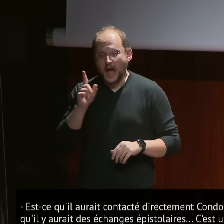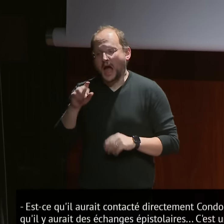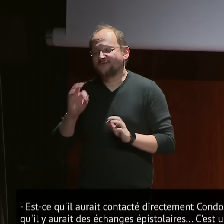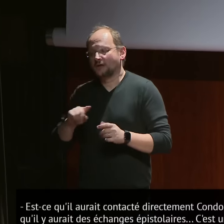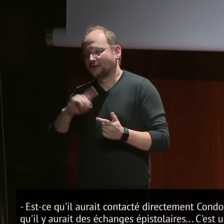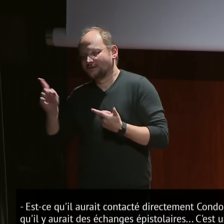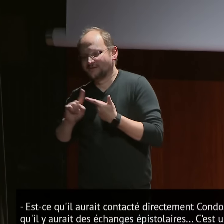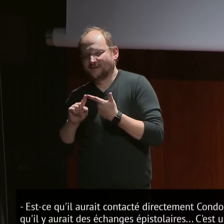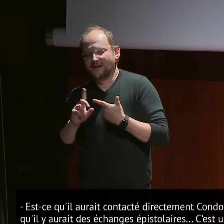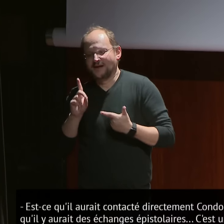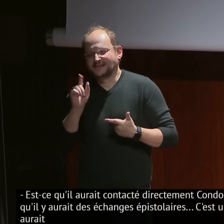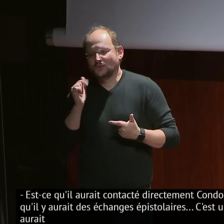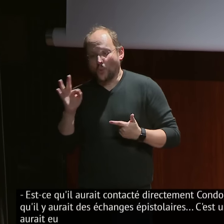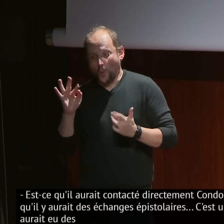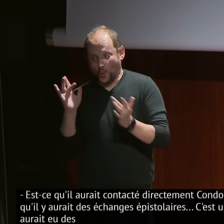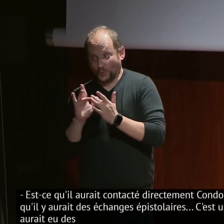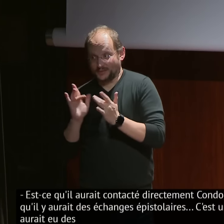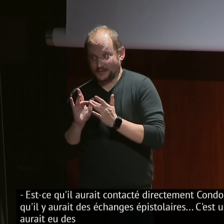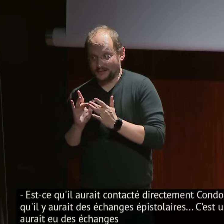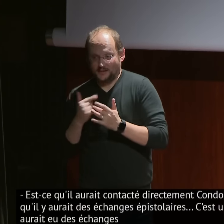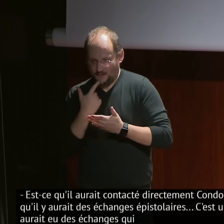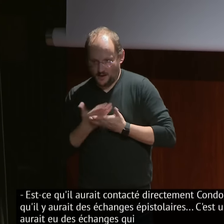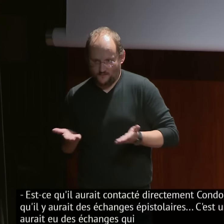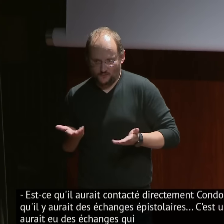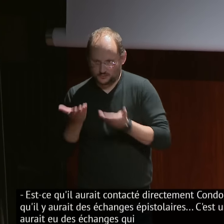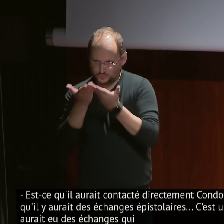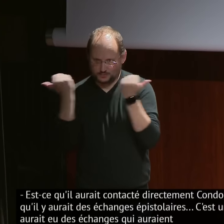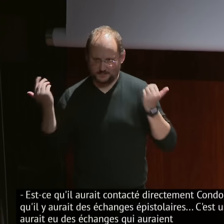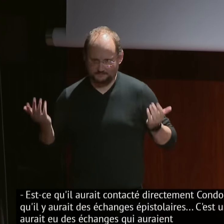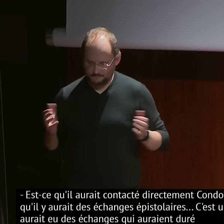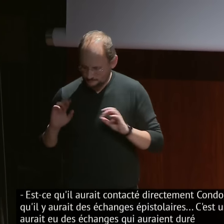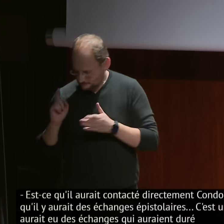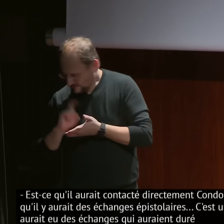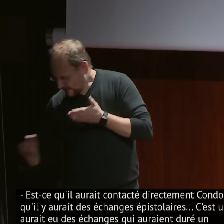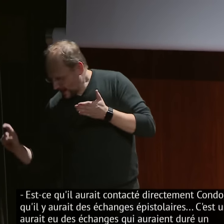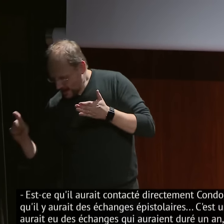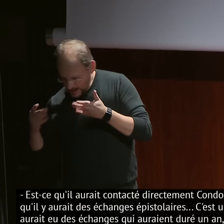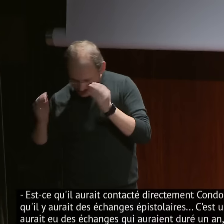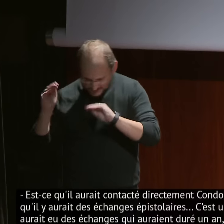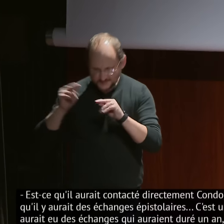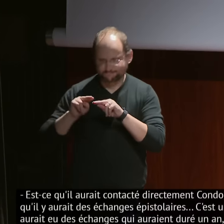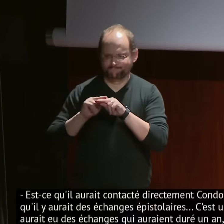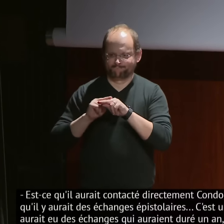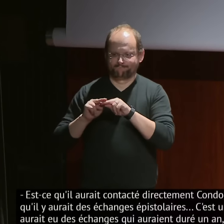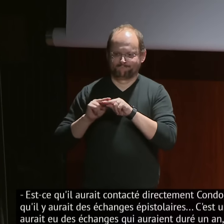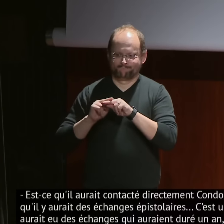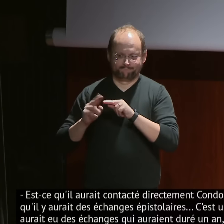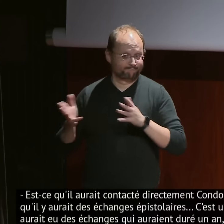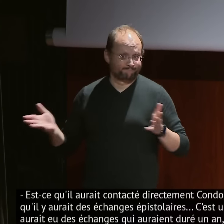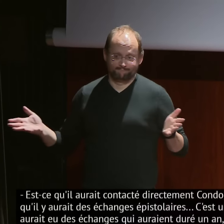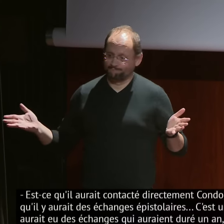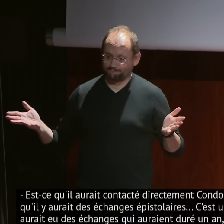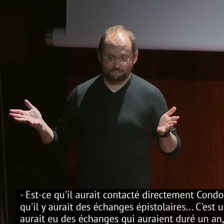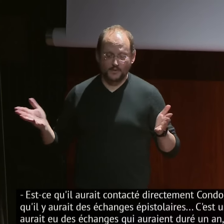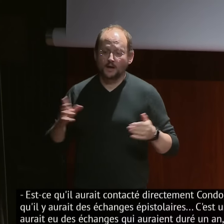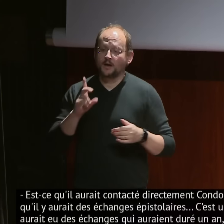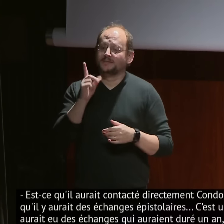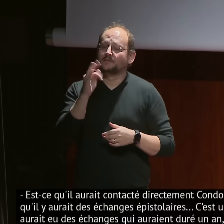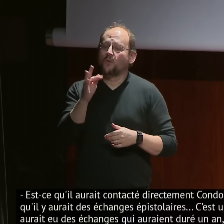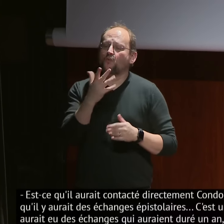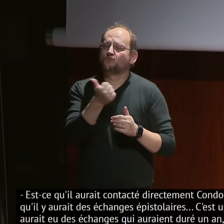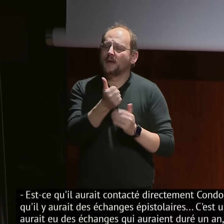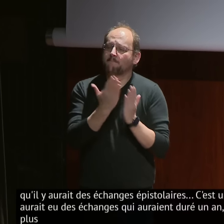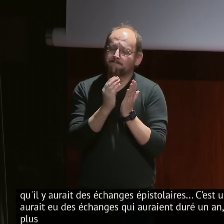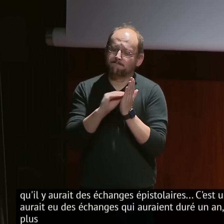plus de détails que ça. Et puis, par rapport à Diderot, franchement, je ne sais pas. Je ne peux pas vous répondre. Il n'y a aucune trace de